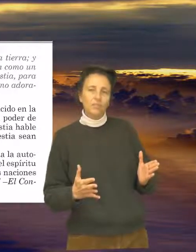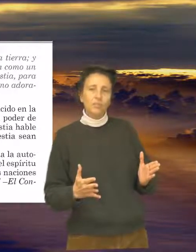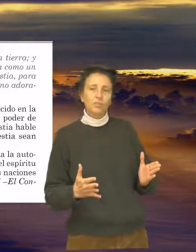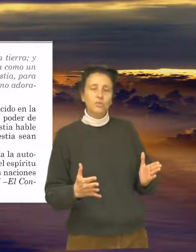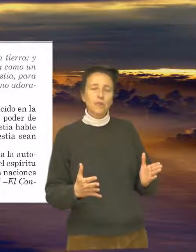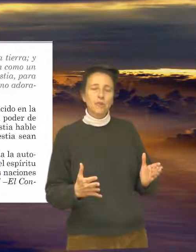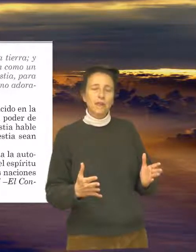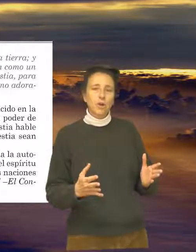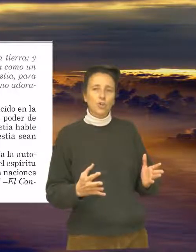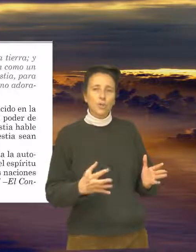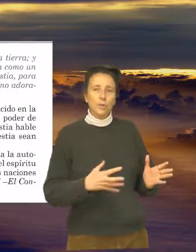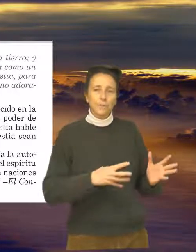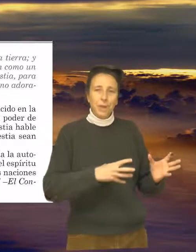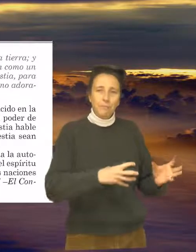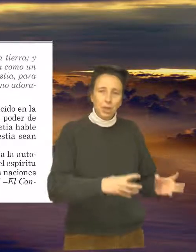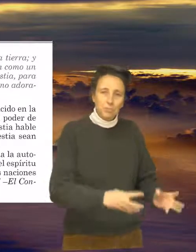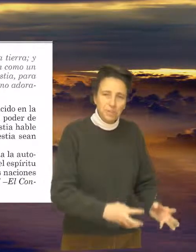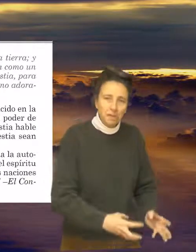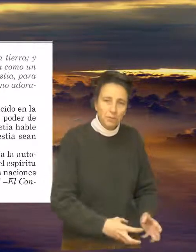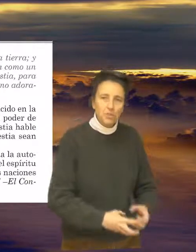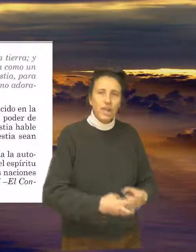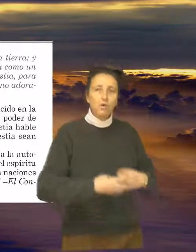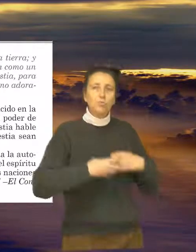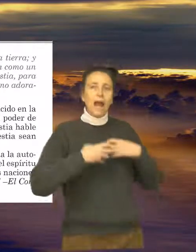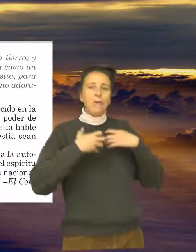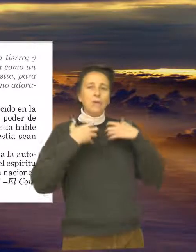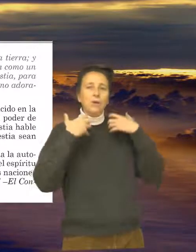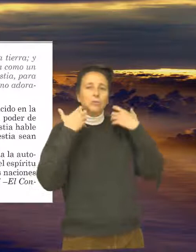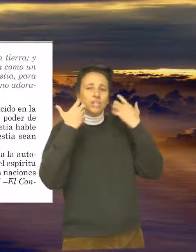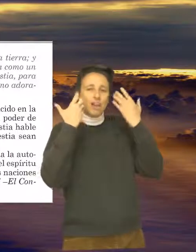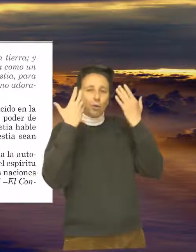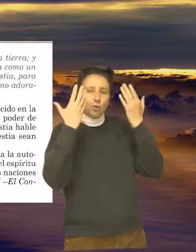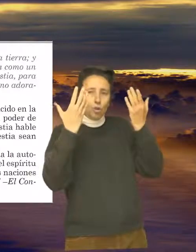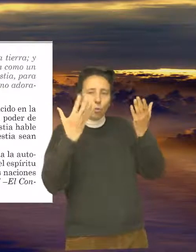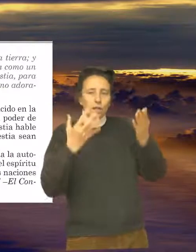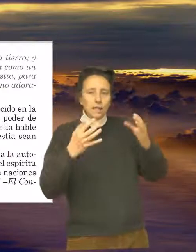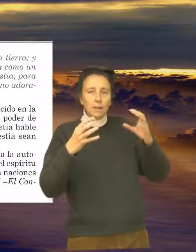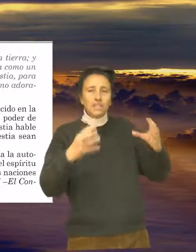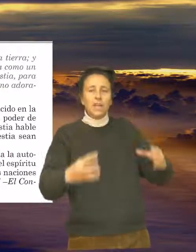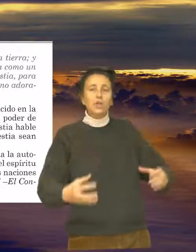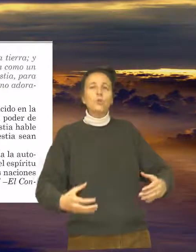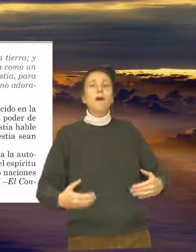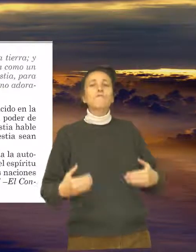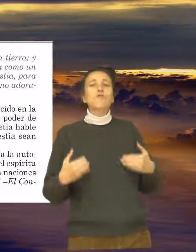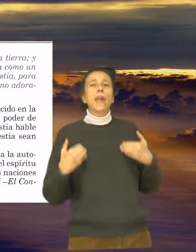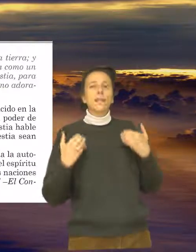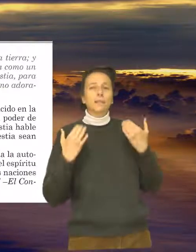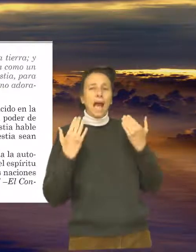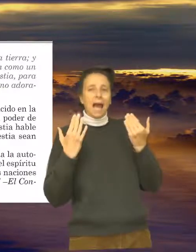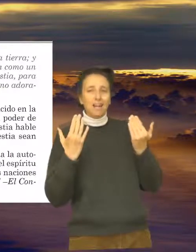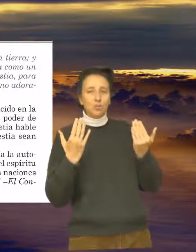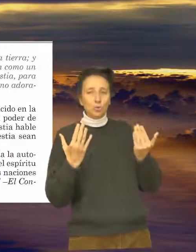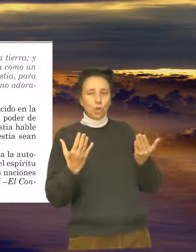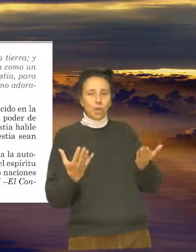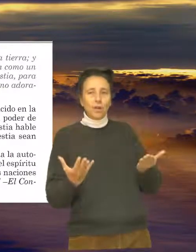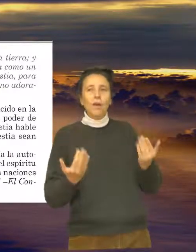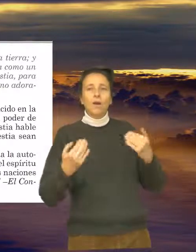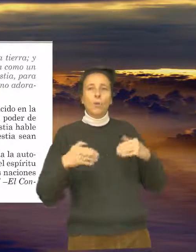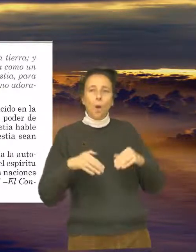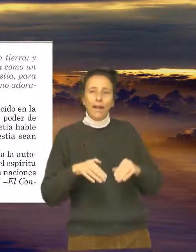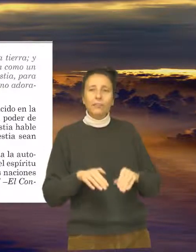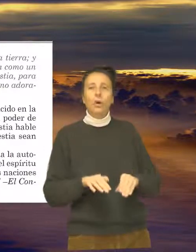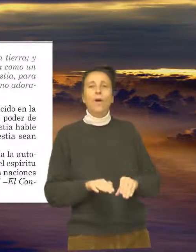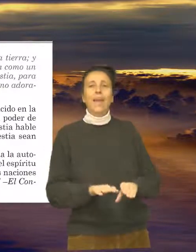al 1798, también observamos ahí un auge, un desarrollo, un clímax y una vuelta a